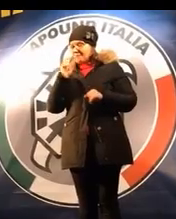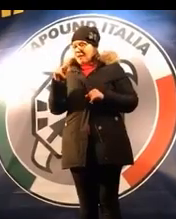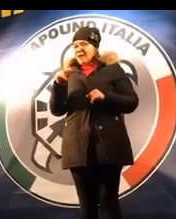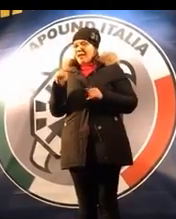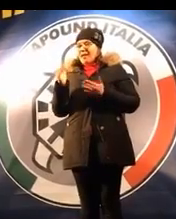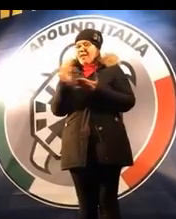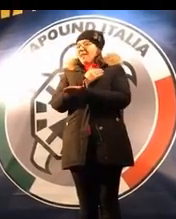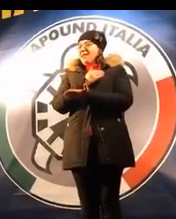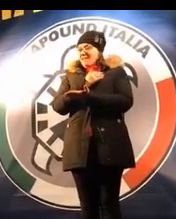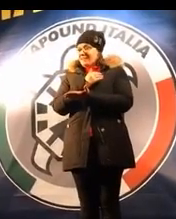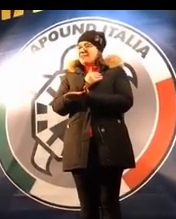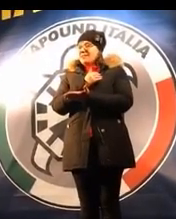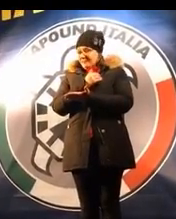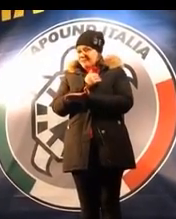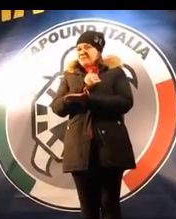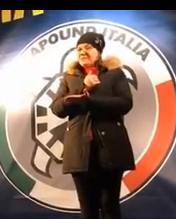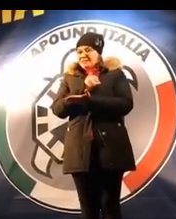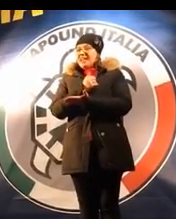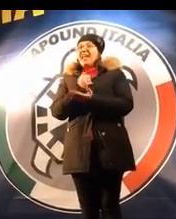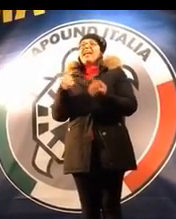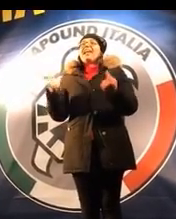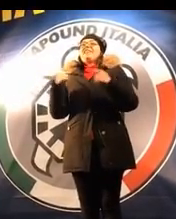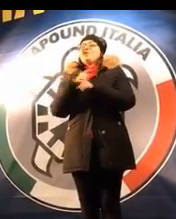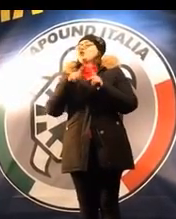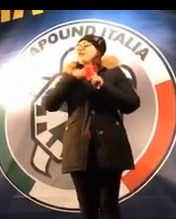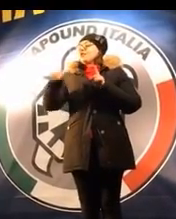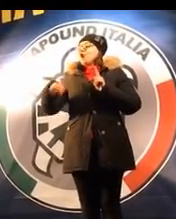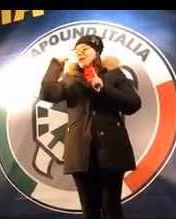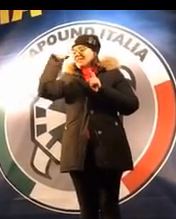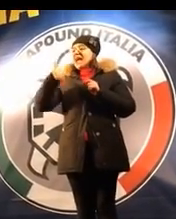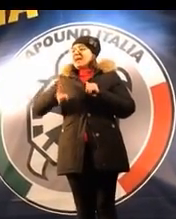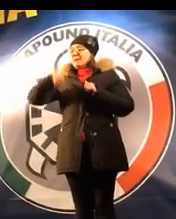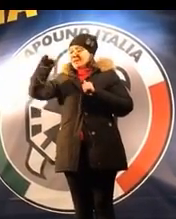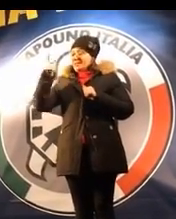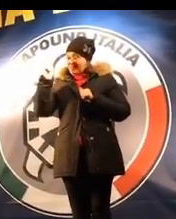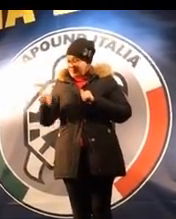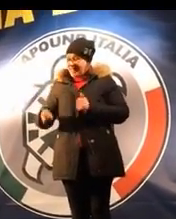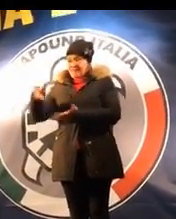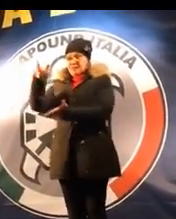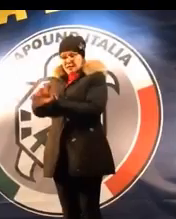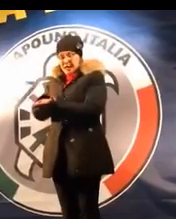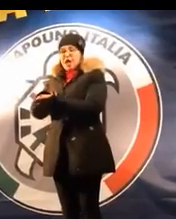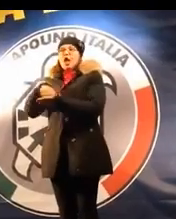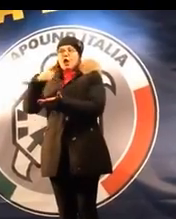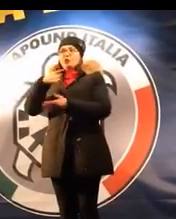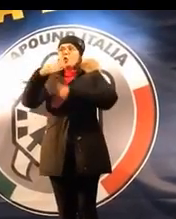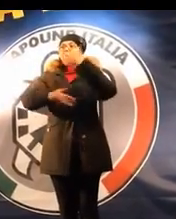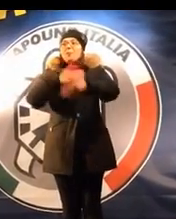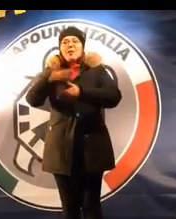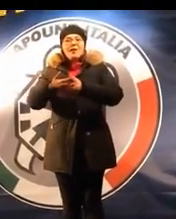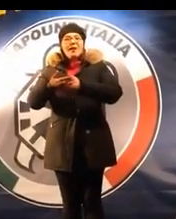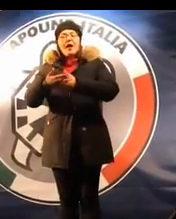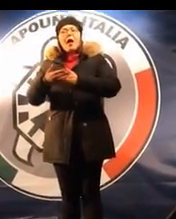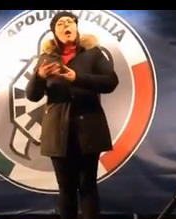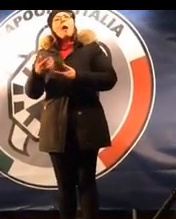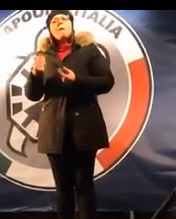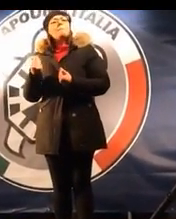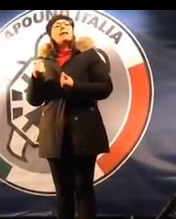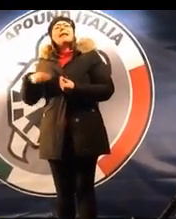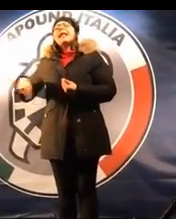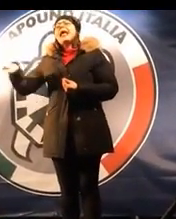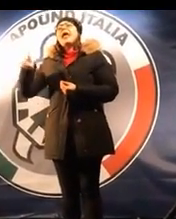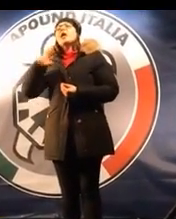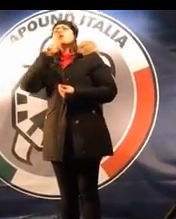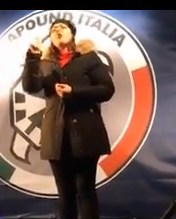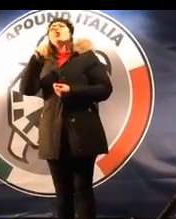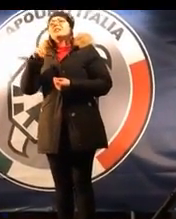un passo senza che si fosse approvata quella legge. Ebbene, presentatevi agli elettori dicendo: italiani, votateci perché vogliamo fare lo